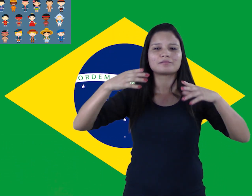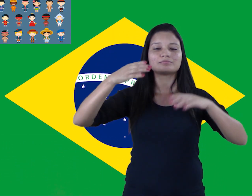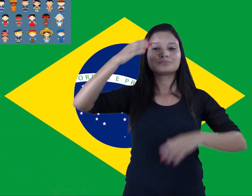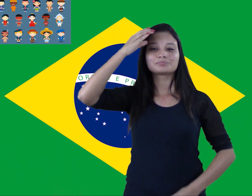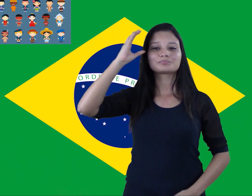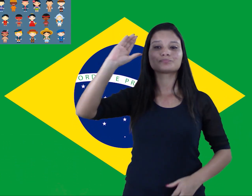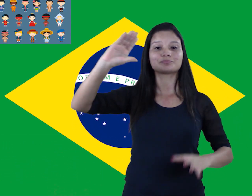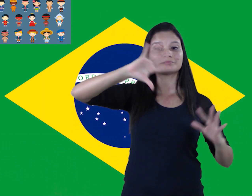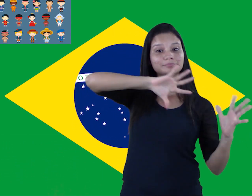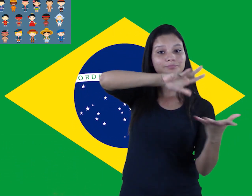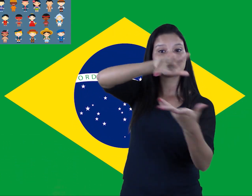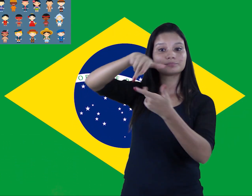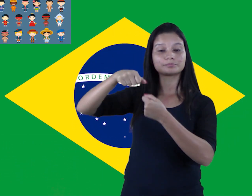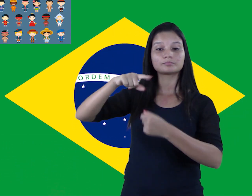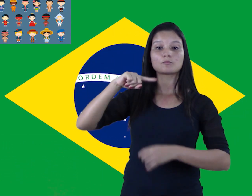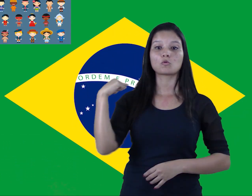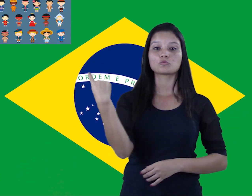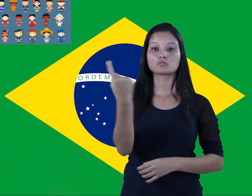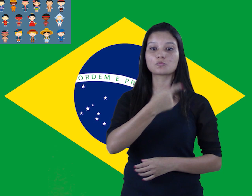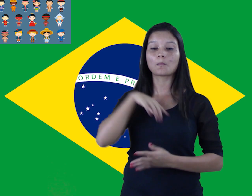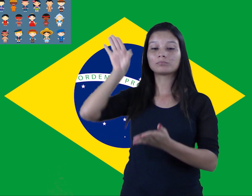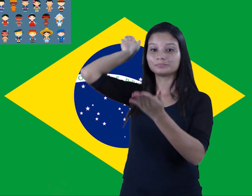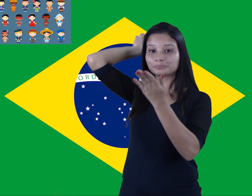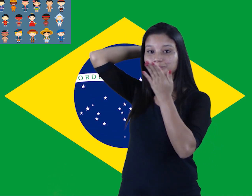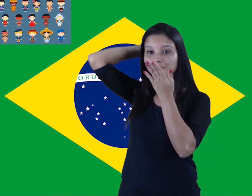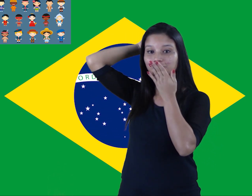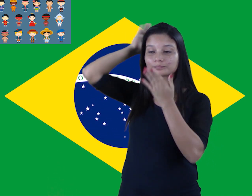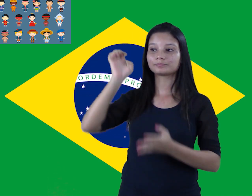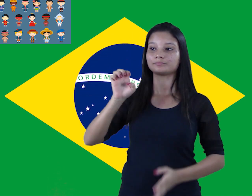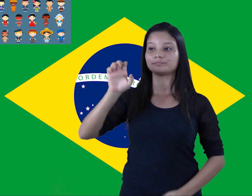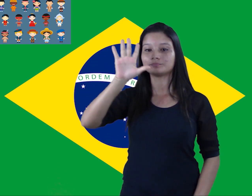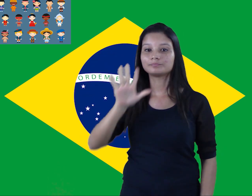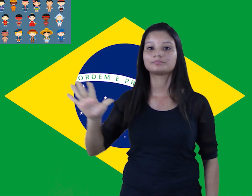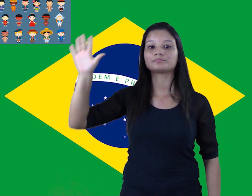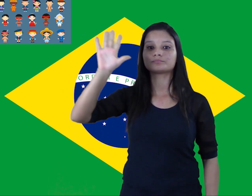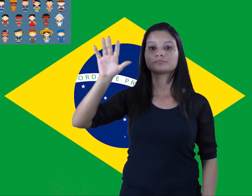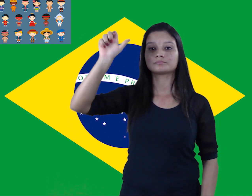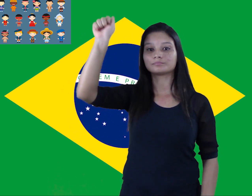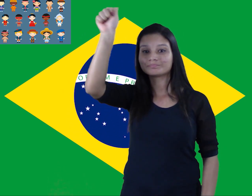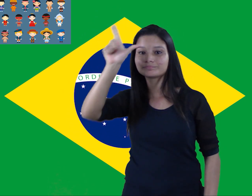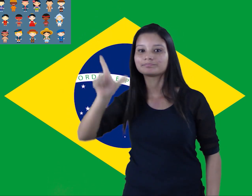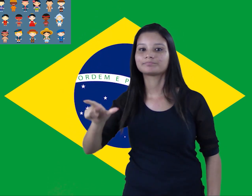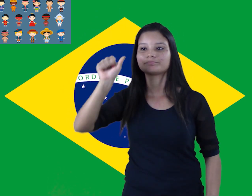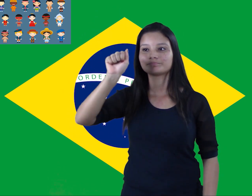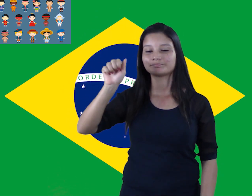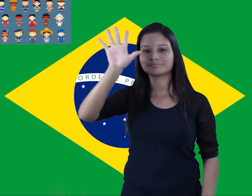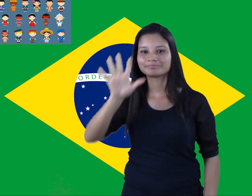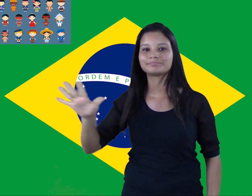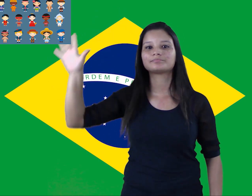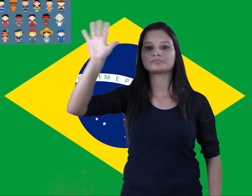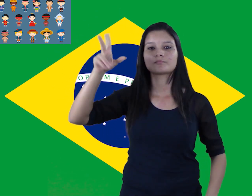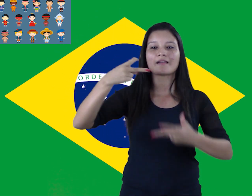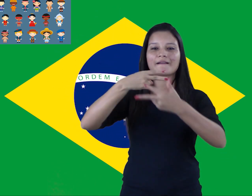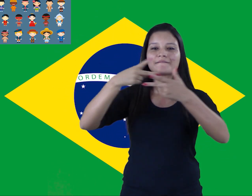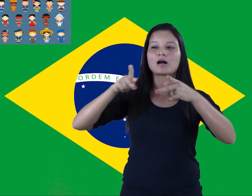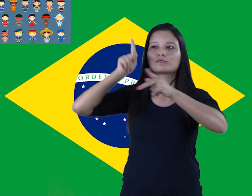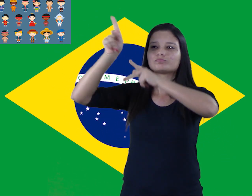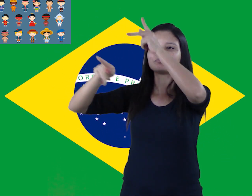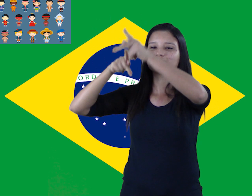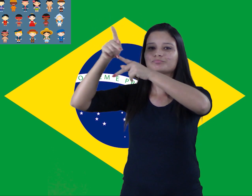mundo. Somos indígenas, europeus, africanos, asiáticos. Vários povos dentro